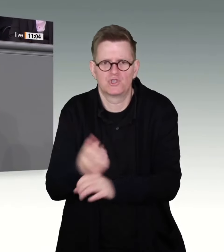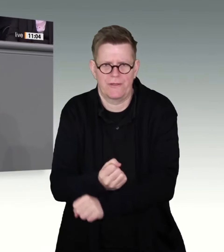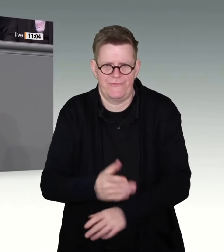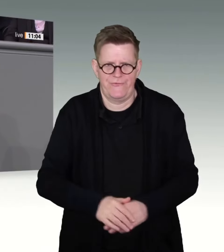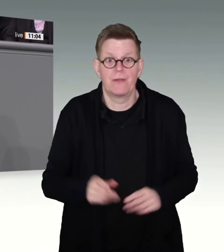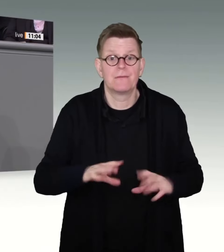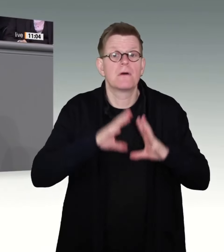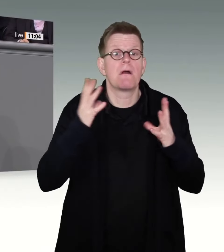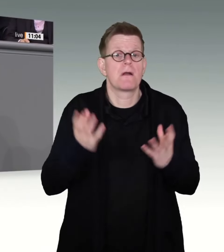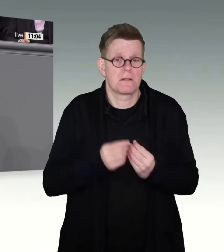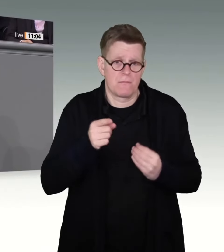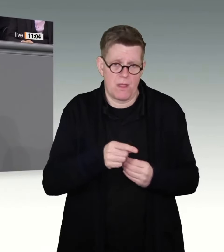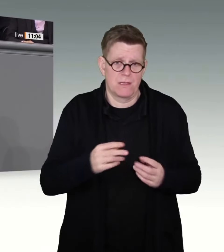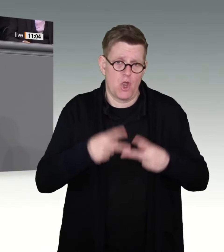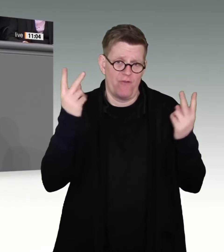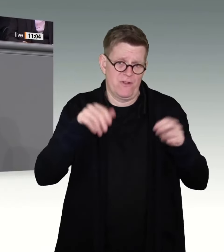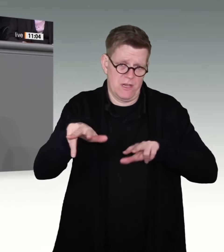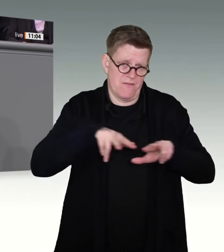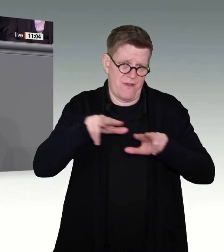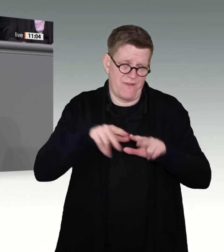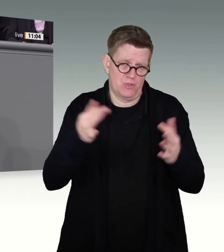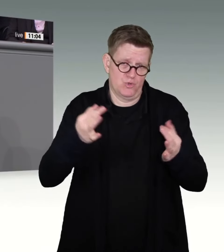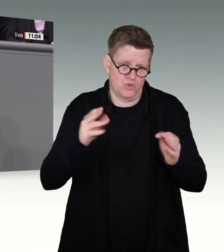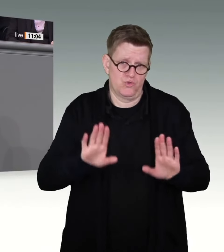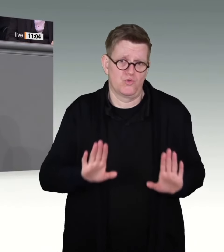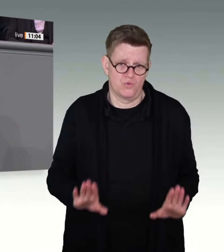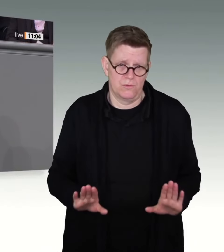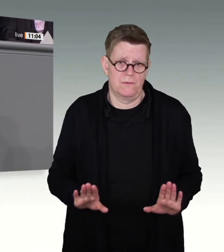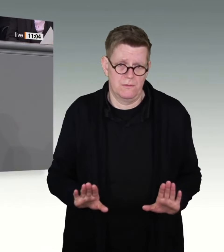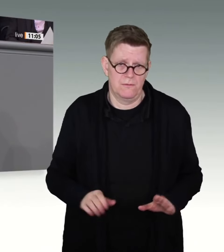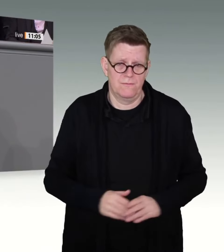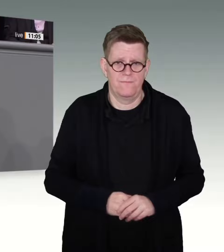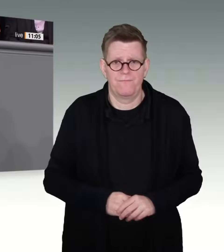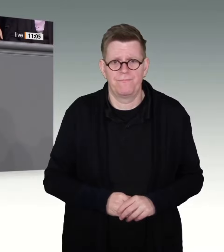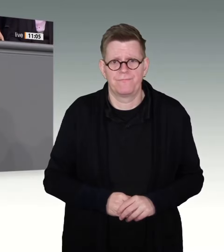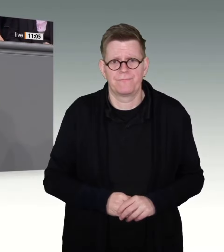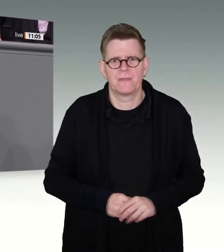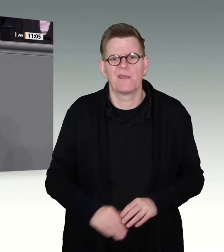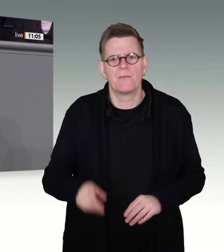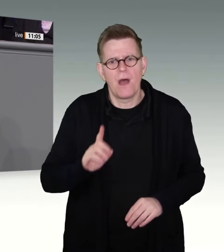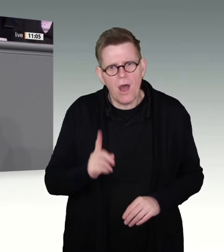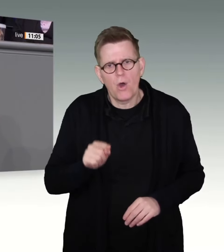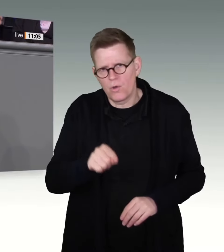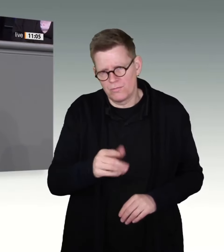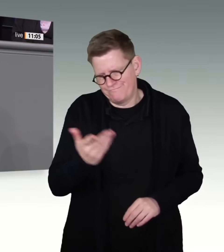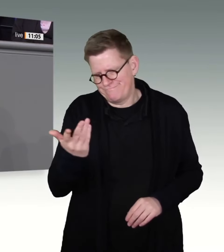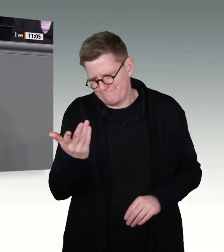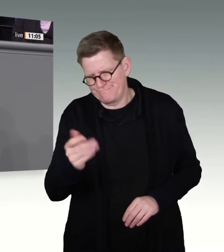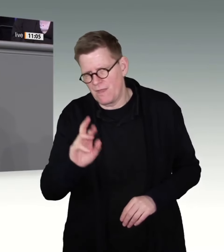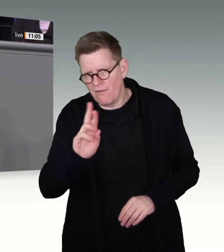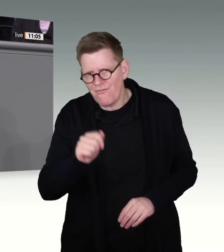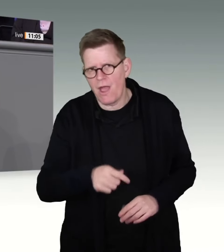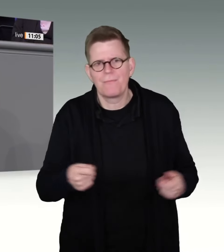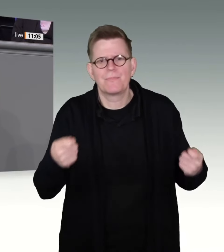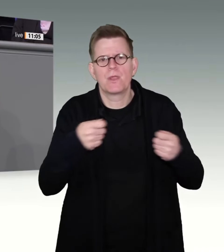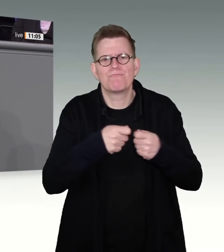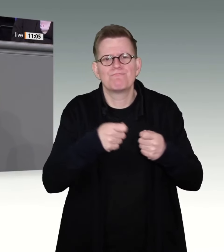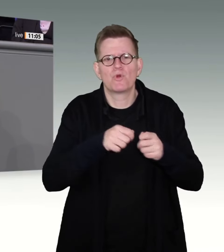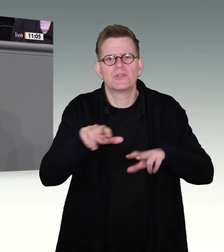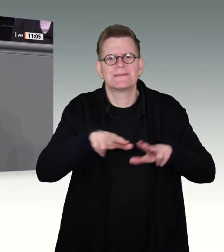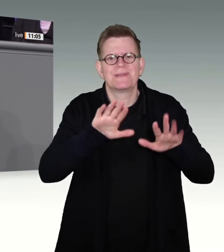Brandbreite der öffentlichen Verwaltung, aber auch angesprochen sind natürlich auch, Frau Geiwitz, das Bundesministerium für